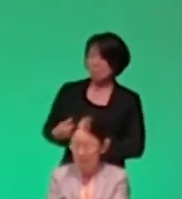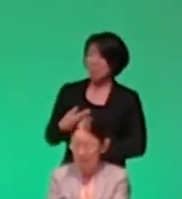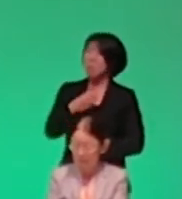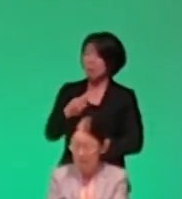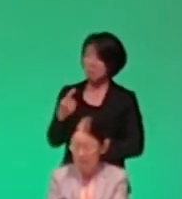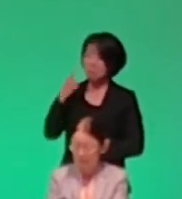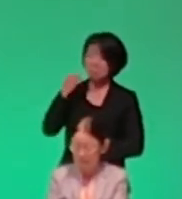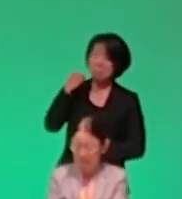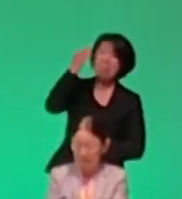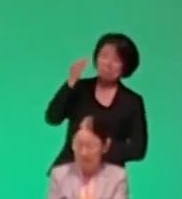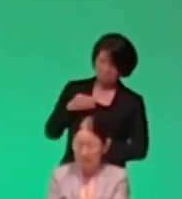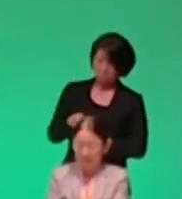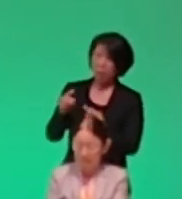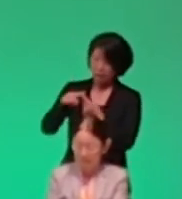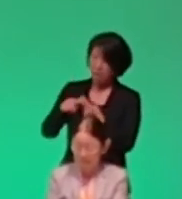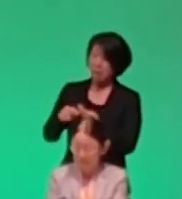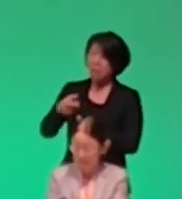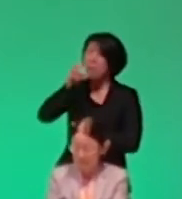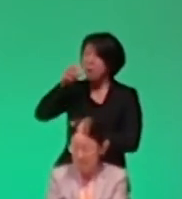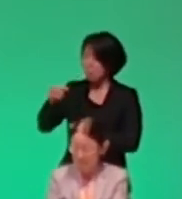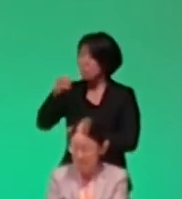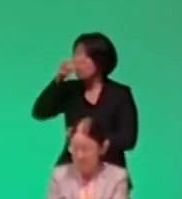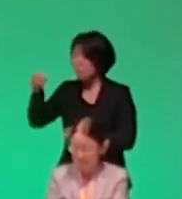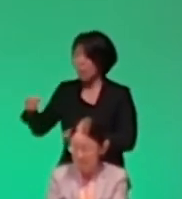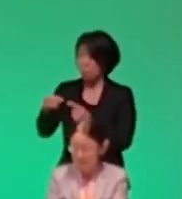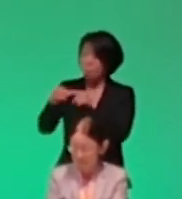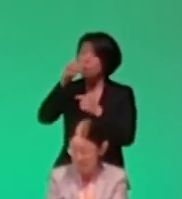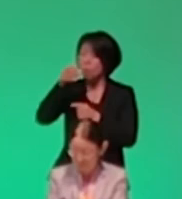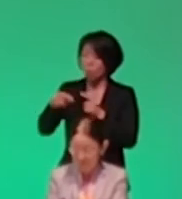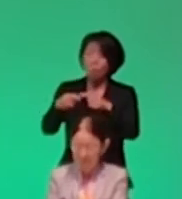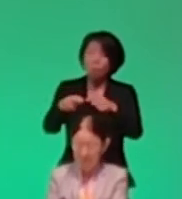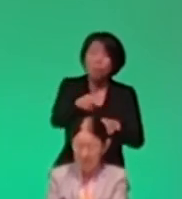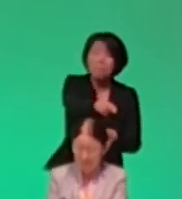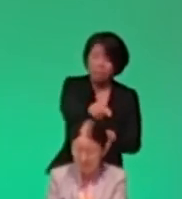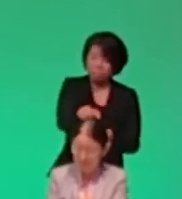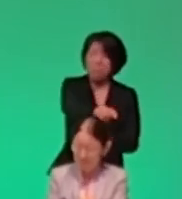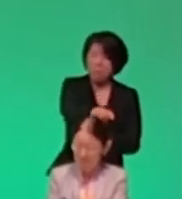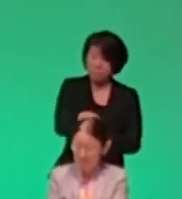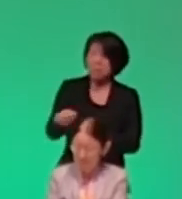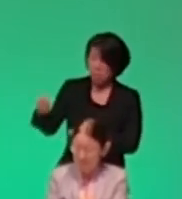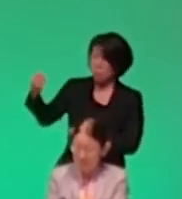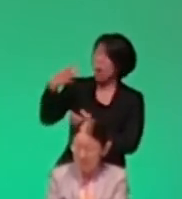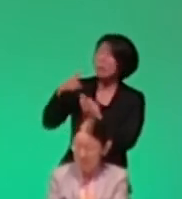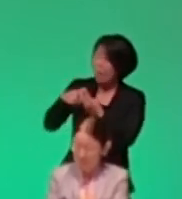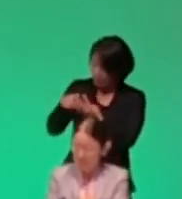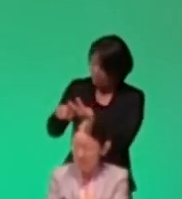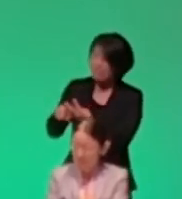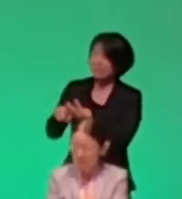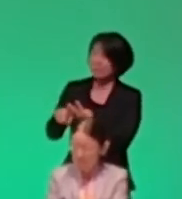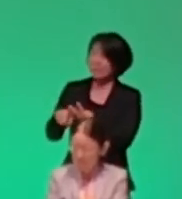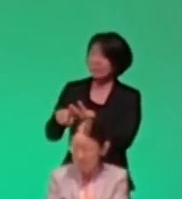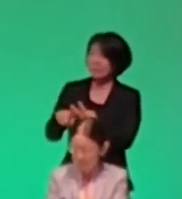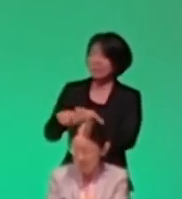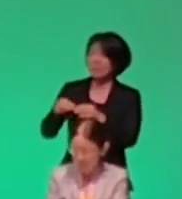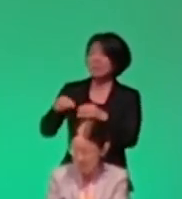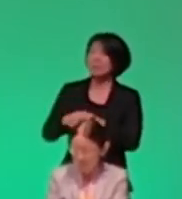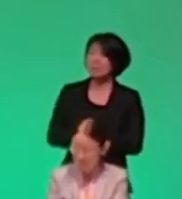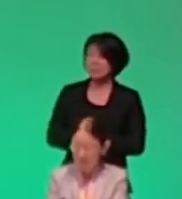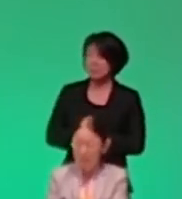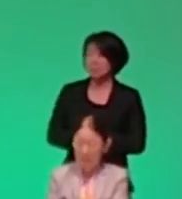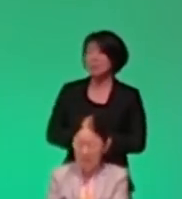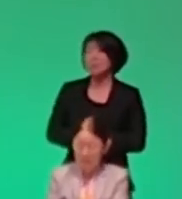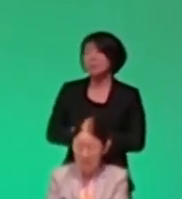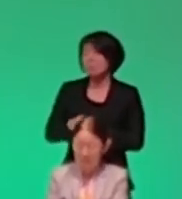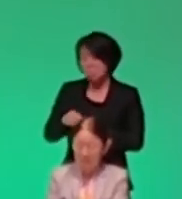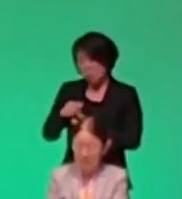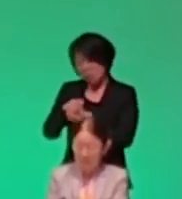ほっぺ舐められたり、杯で俺がここから飲んだからここから飲めって強要されたり、もう一晩寝たら100杯集めてやると